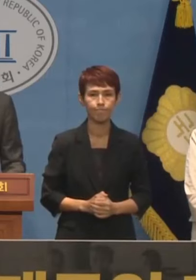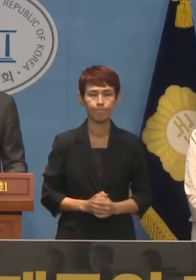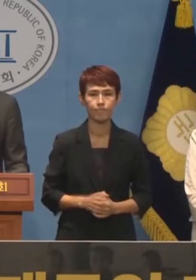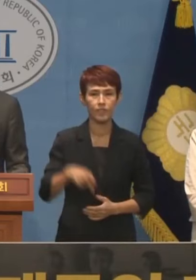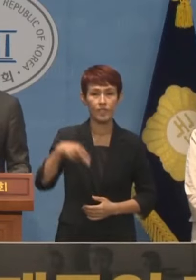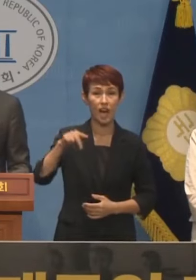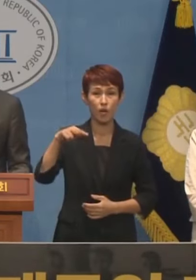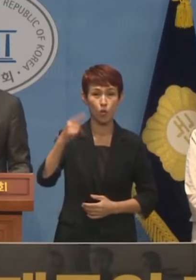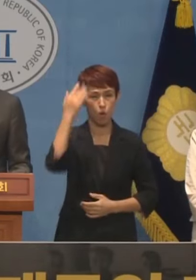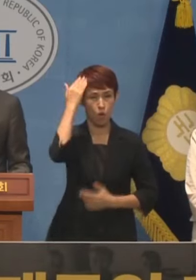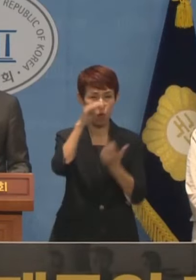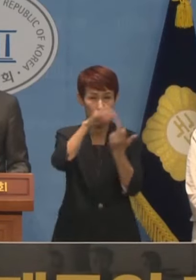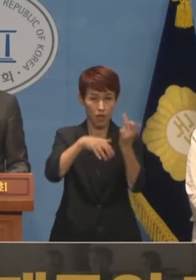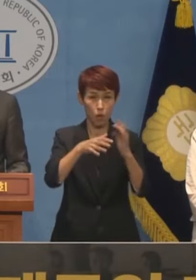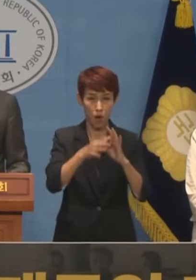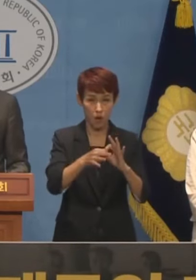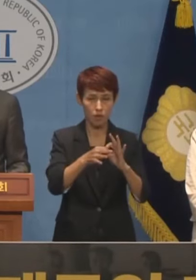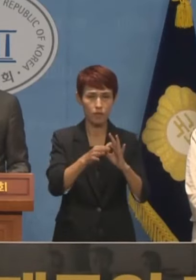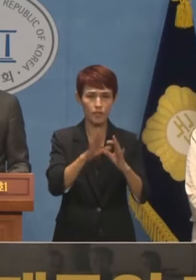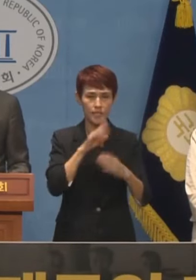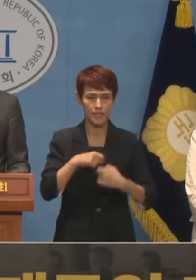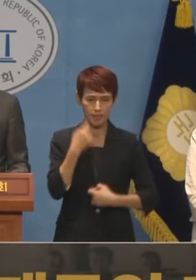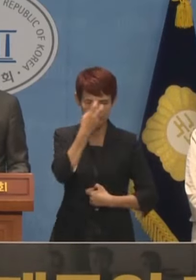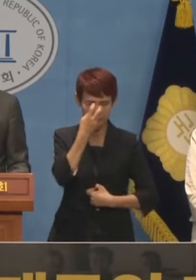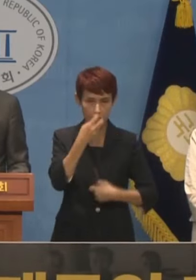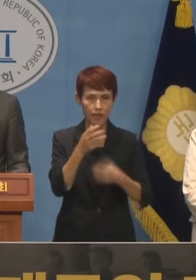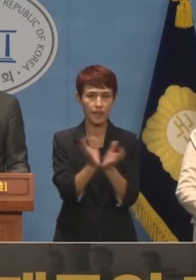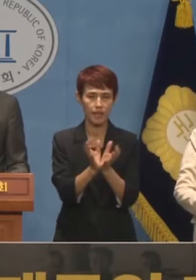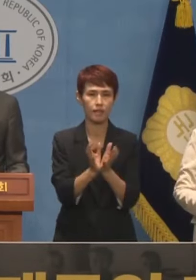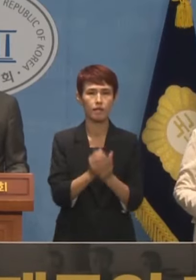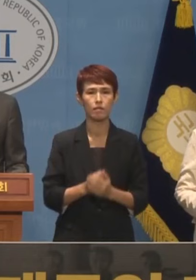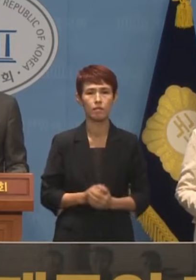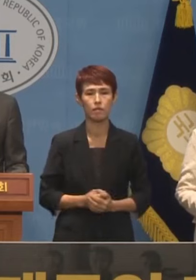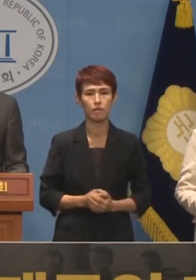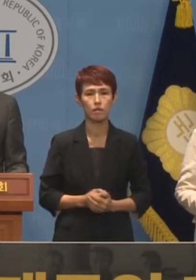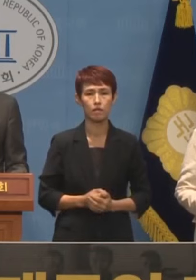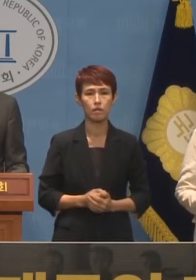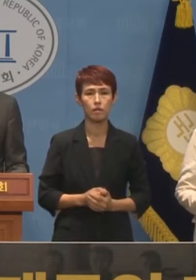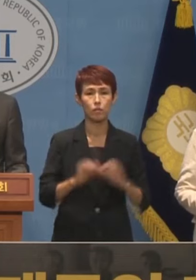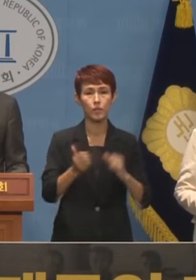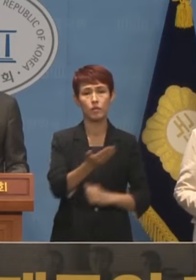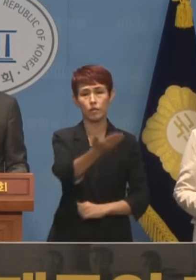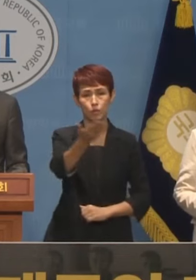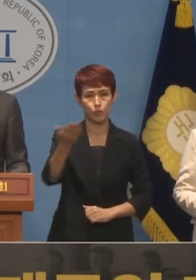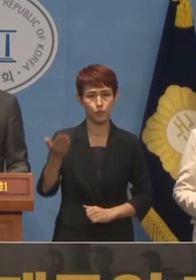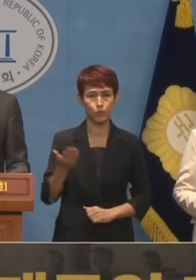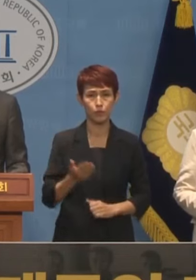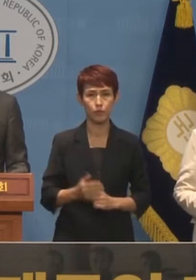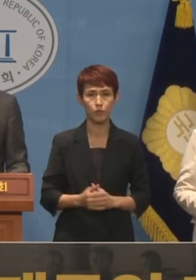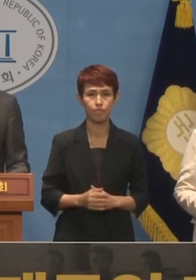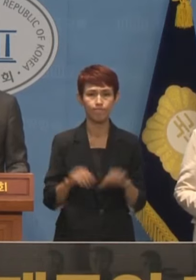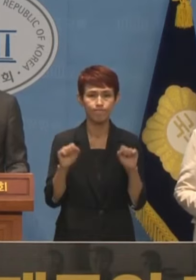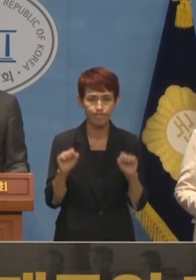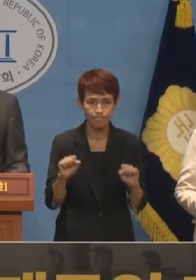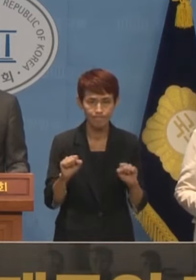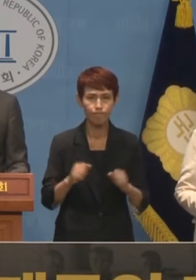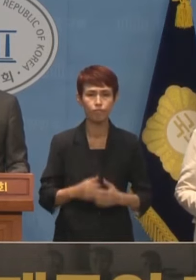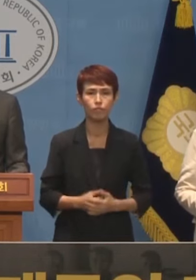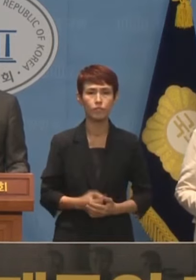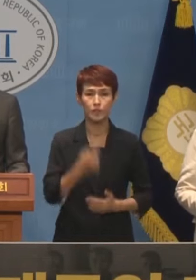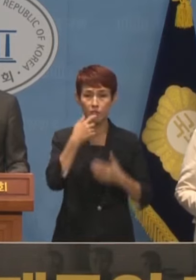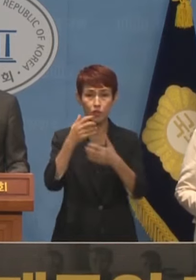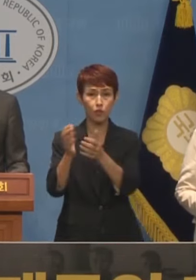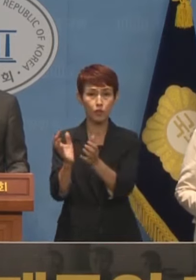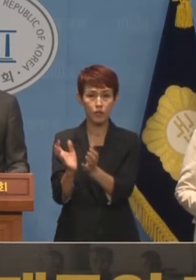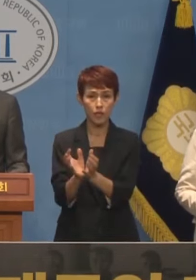사도광산 진실 방일단 기자 회견문 존경하는 국민 여러분 그리고 언론인 여러분 안녕하십니까 더불어